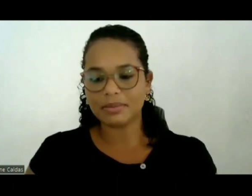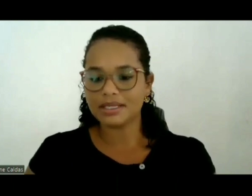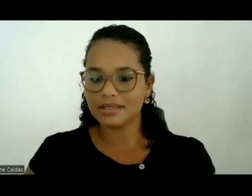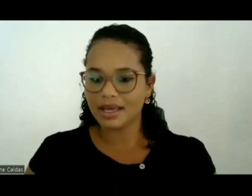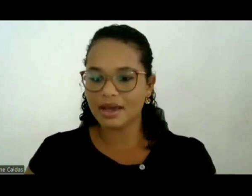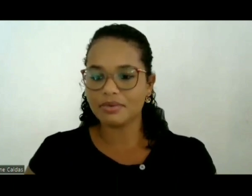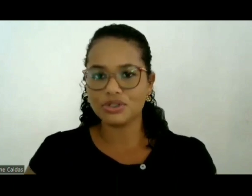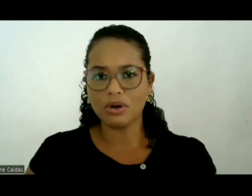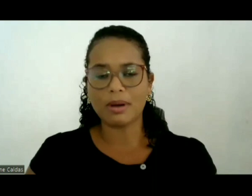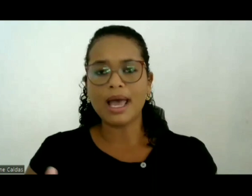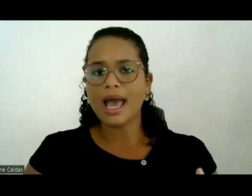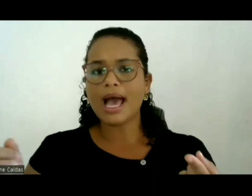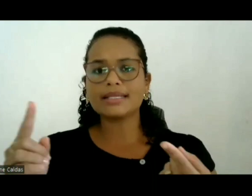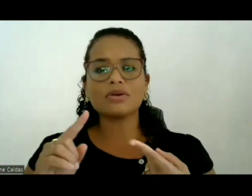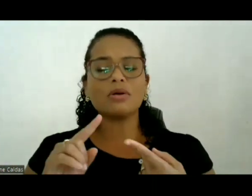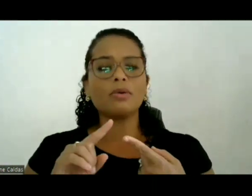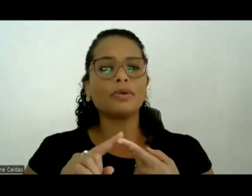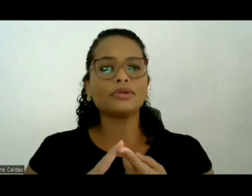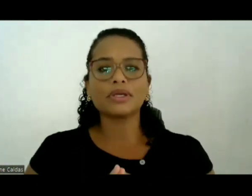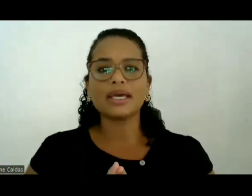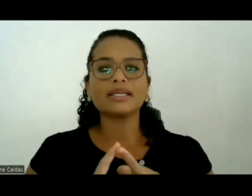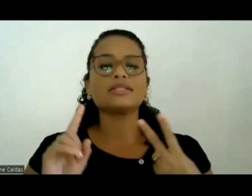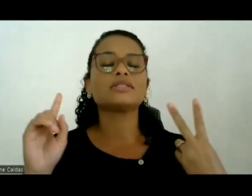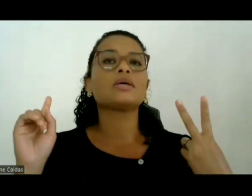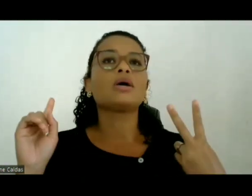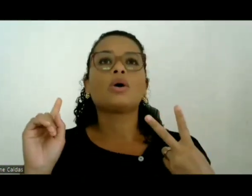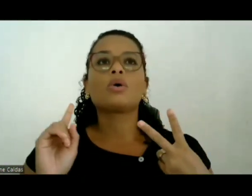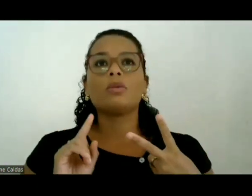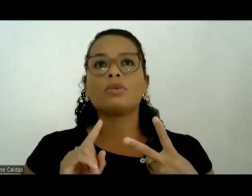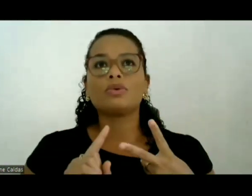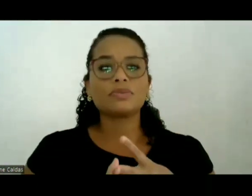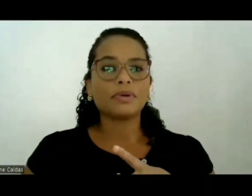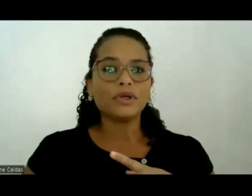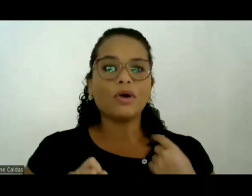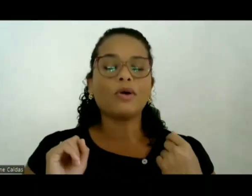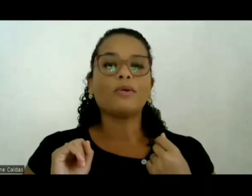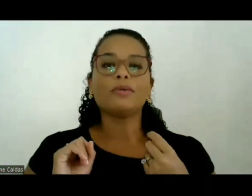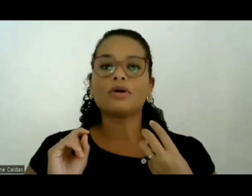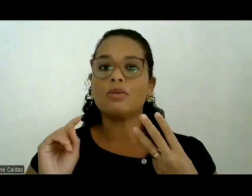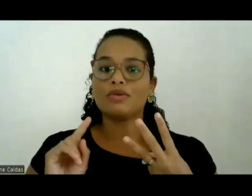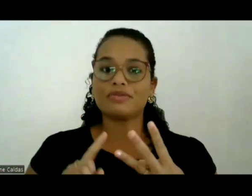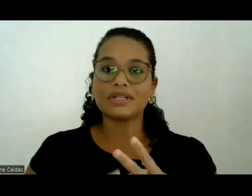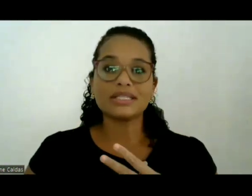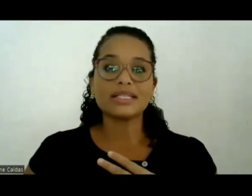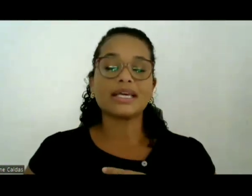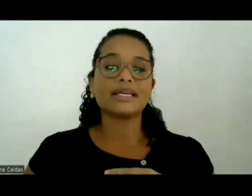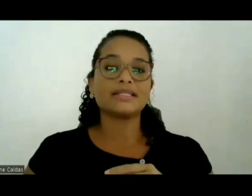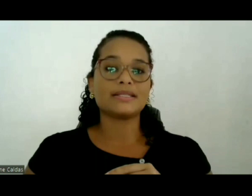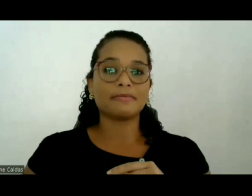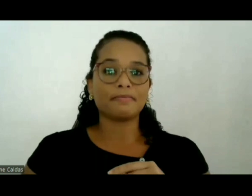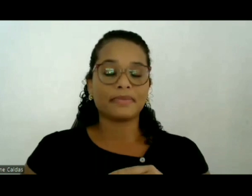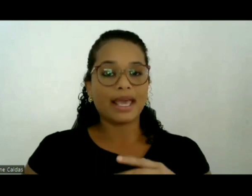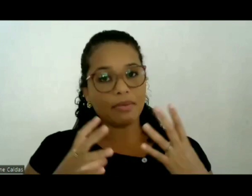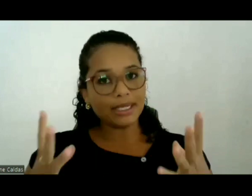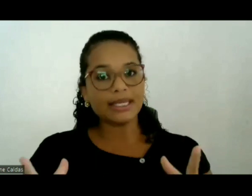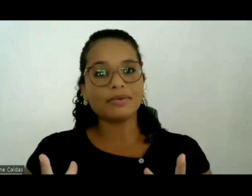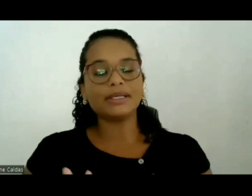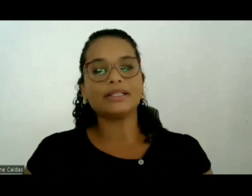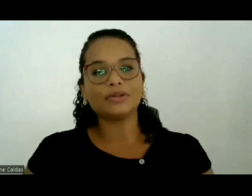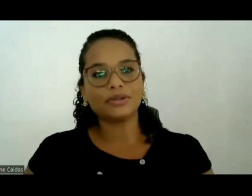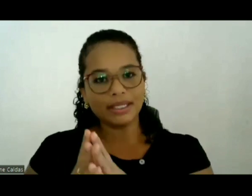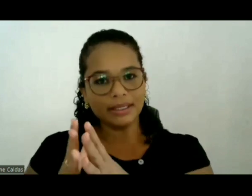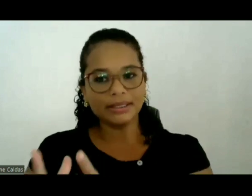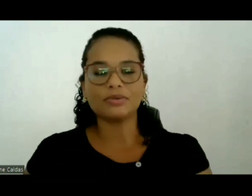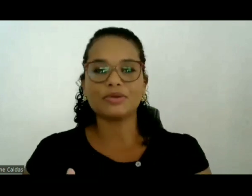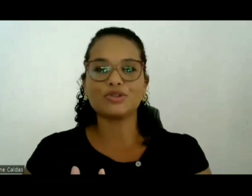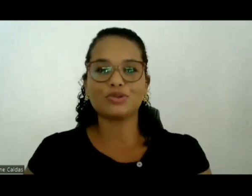principalmente, que a Libras é um idioma, assim como o português, como o espanhol, como o francês. É uma língua,